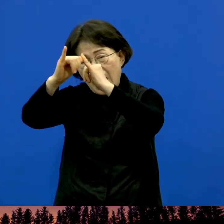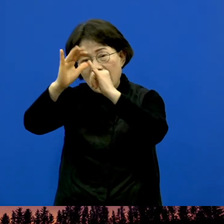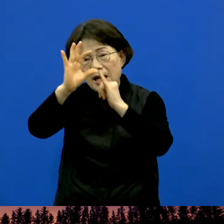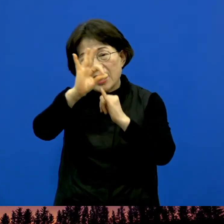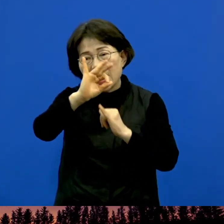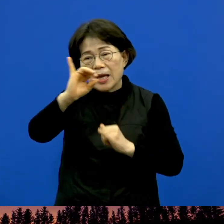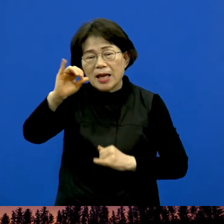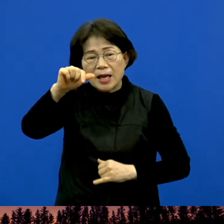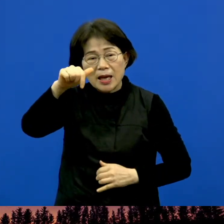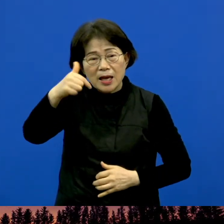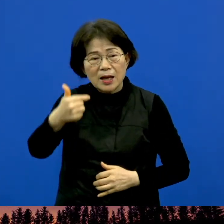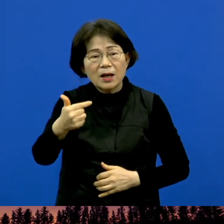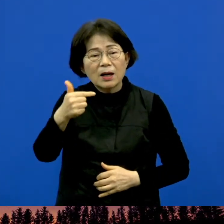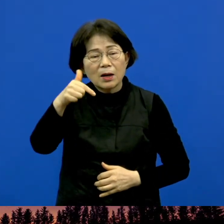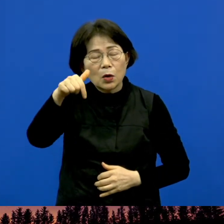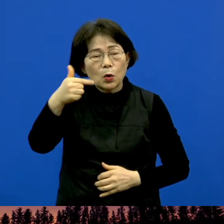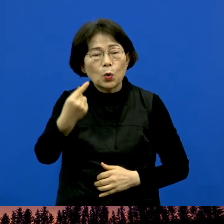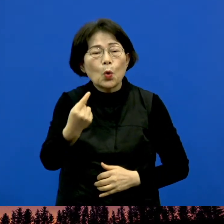밥 먹고